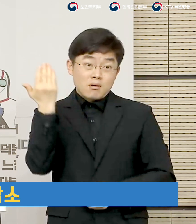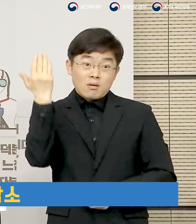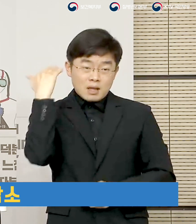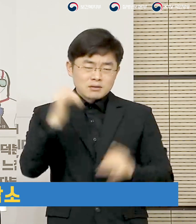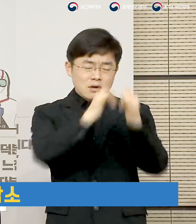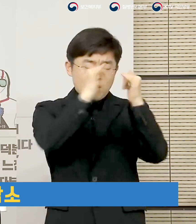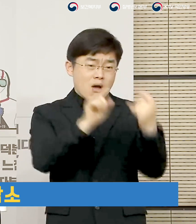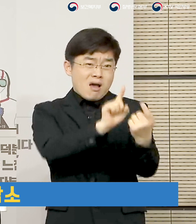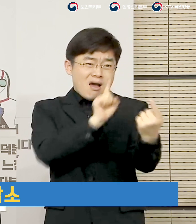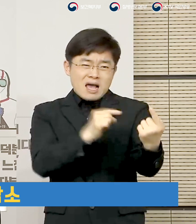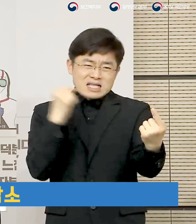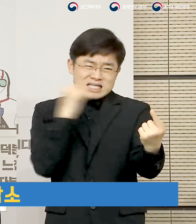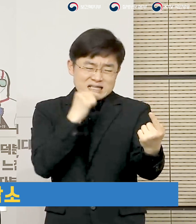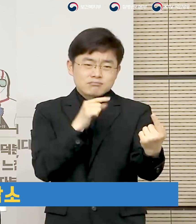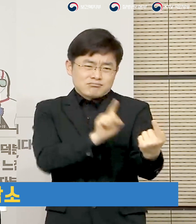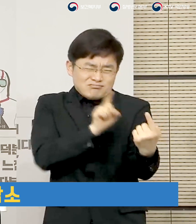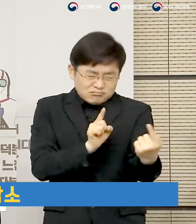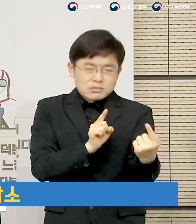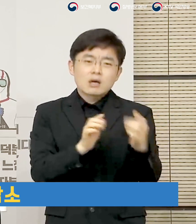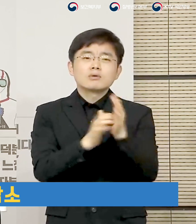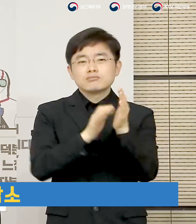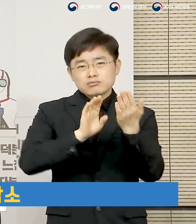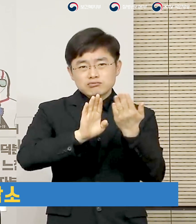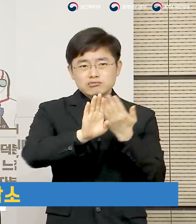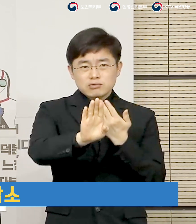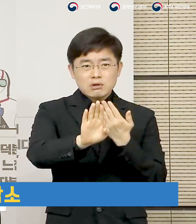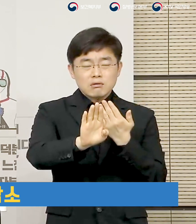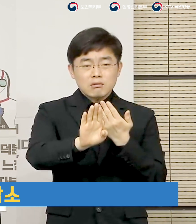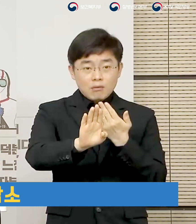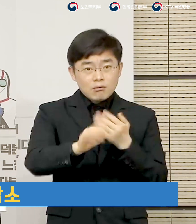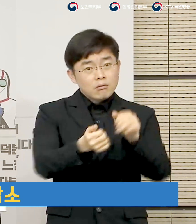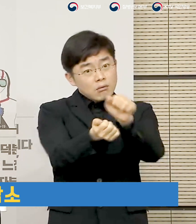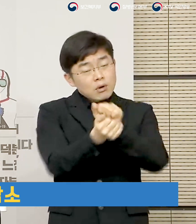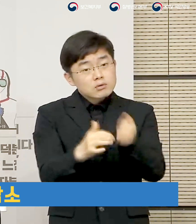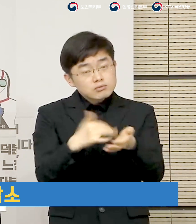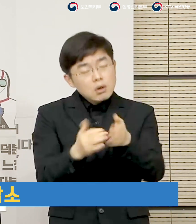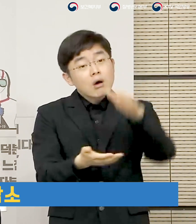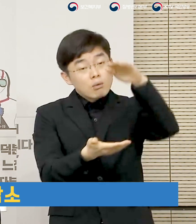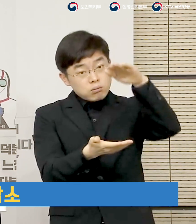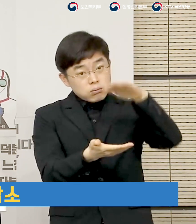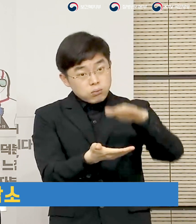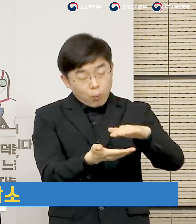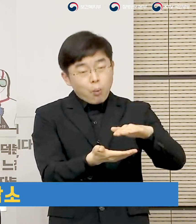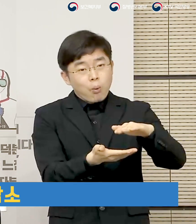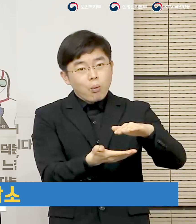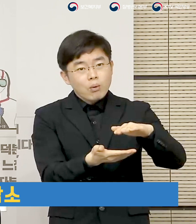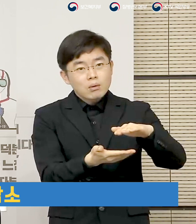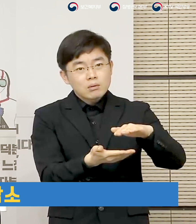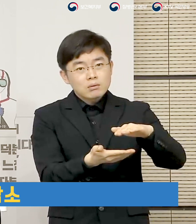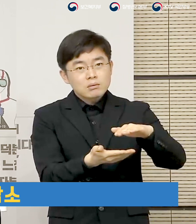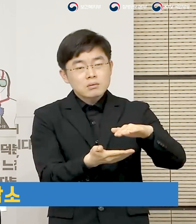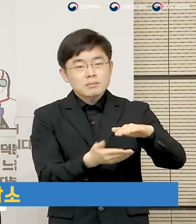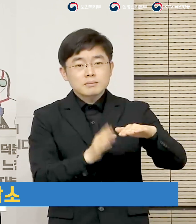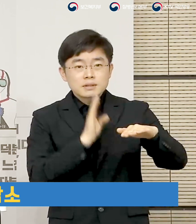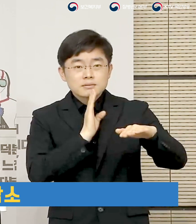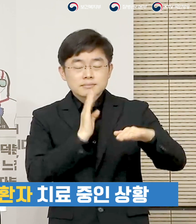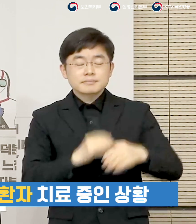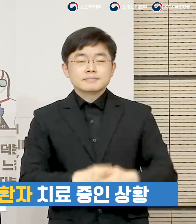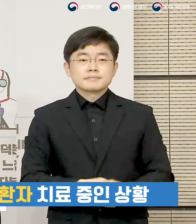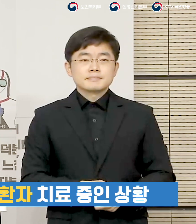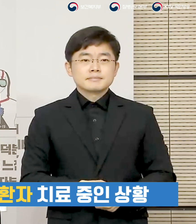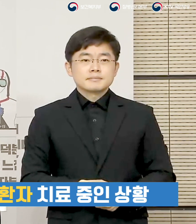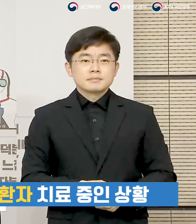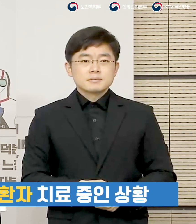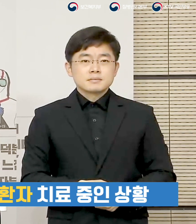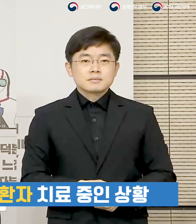사회적 거리두기의 조치 결과로 인해서 많이 이제 감소를 하고 그것이 또 성과로 여겨지기도 합니다.